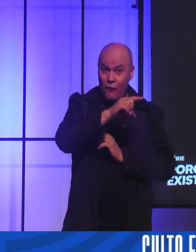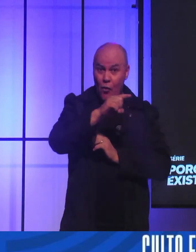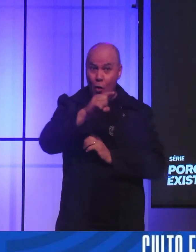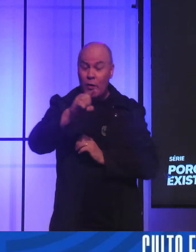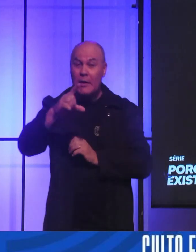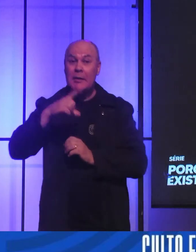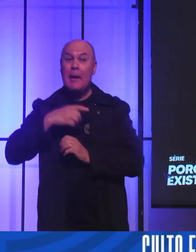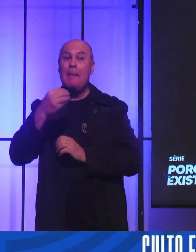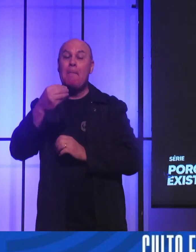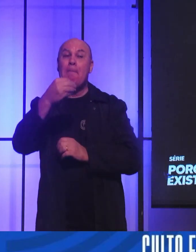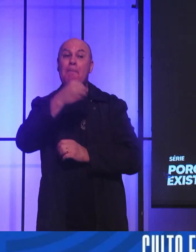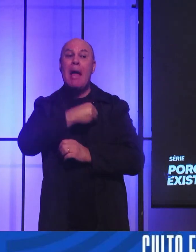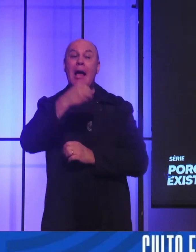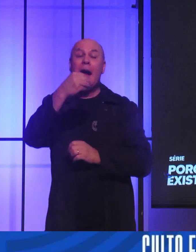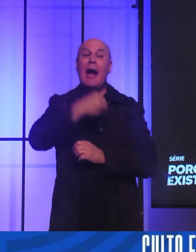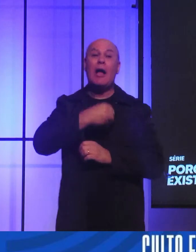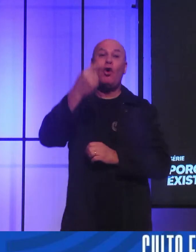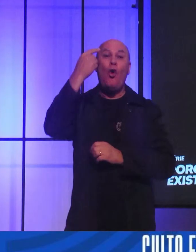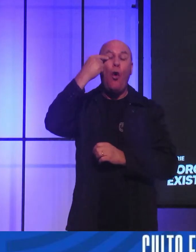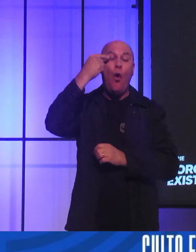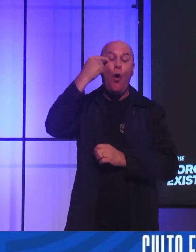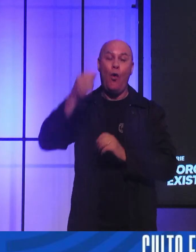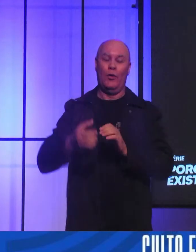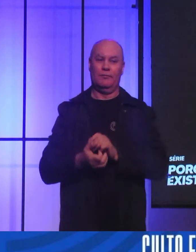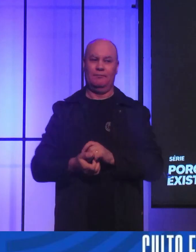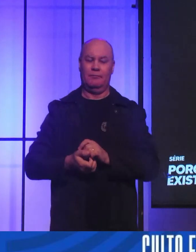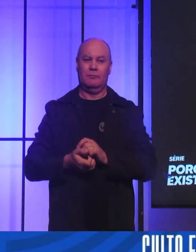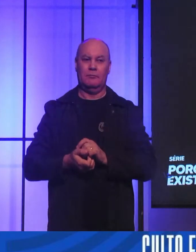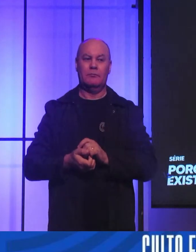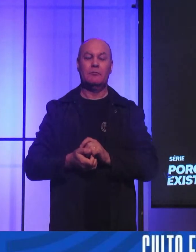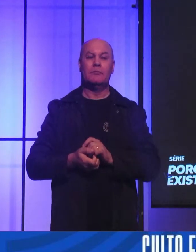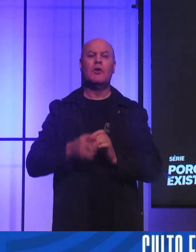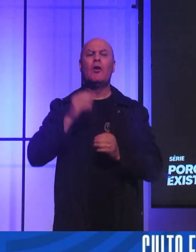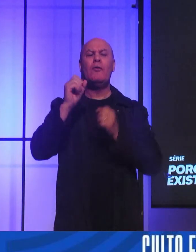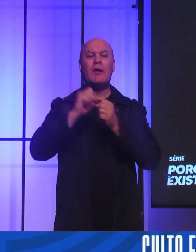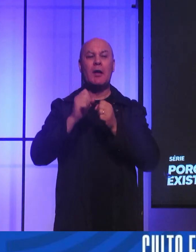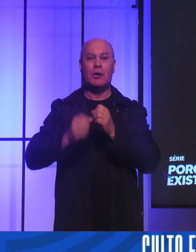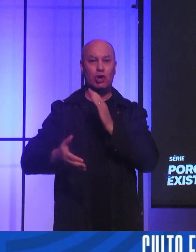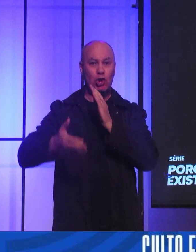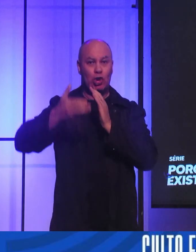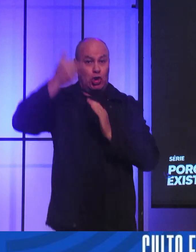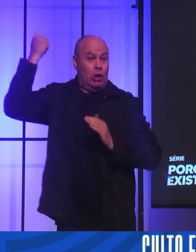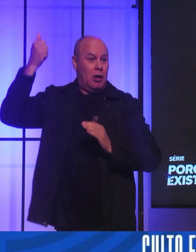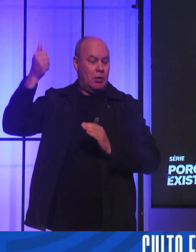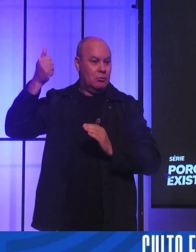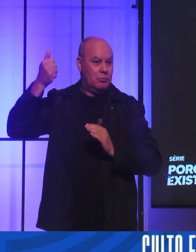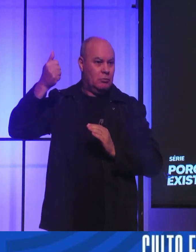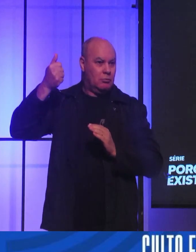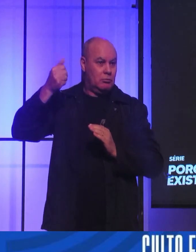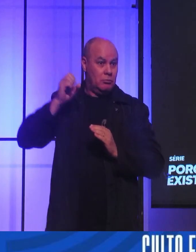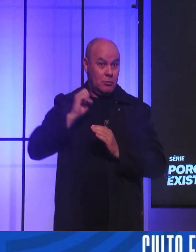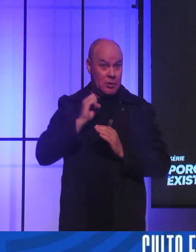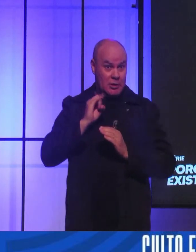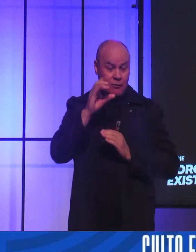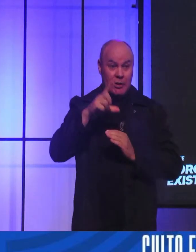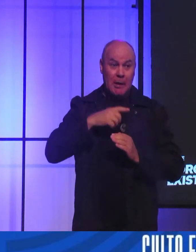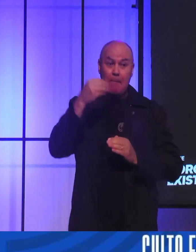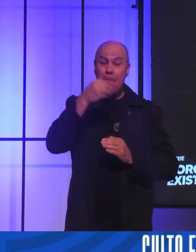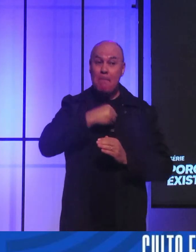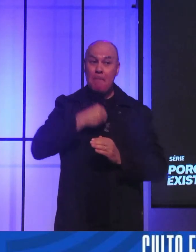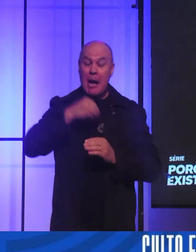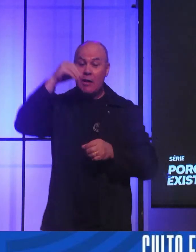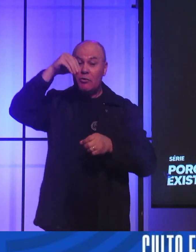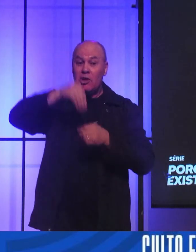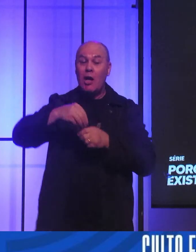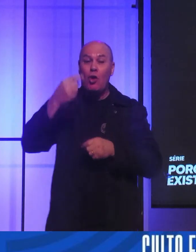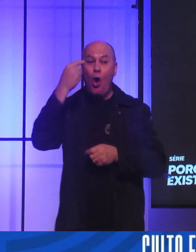arranque-o, lance-o fora. Por quê? Jesus está dizendo, é melhor você viver uma vida com certas limitações,